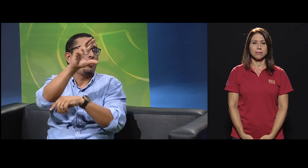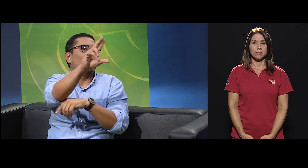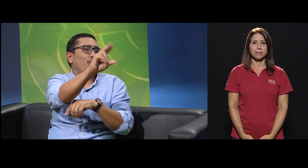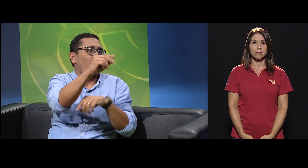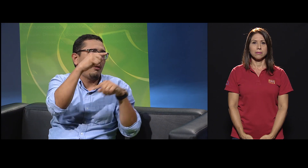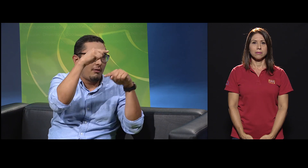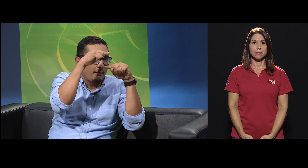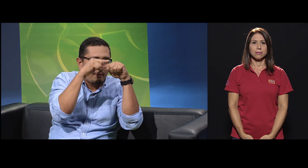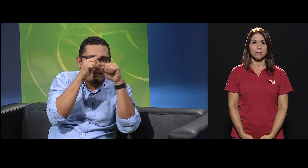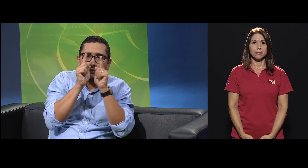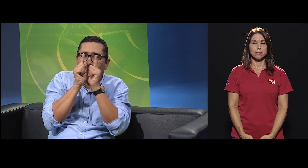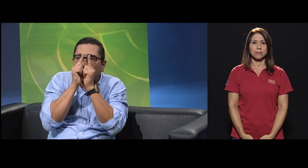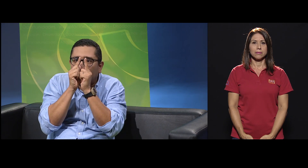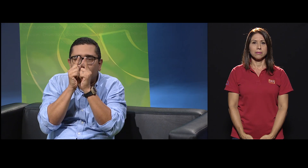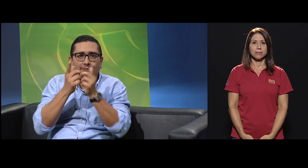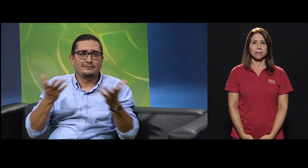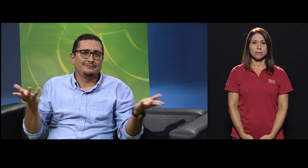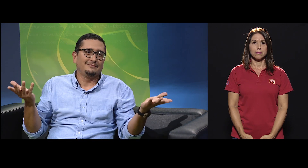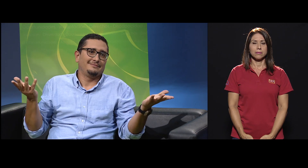manera